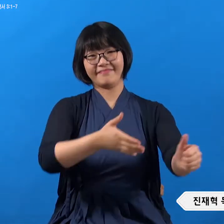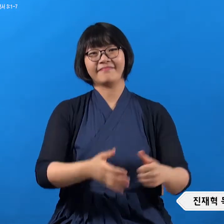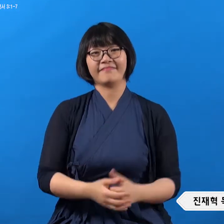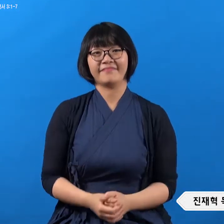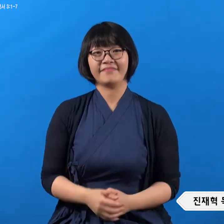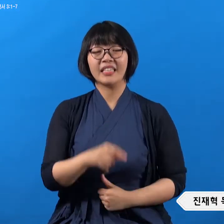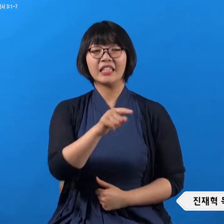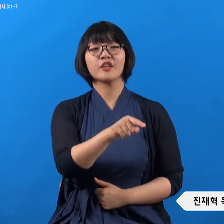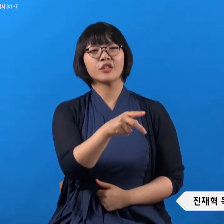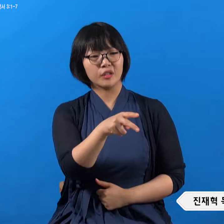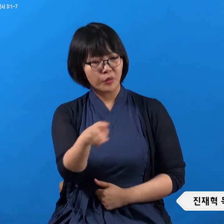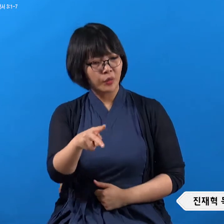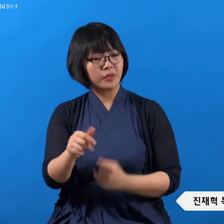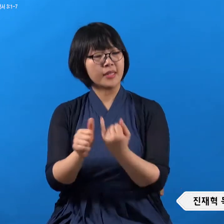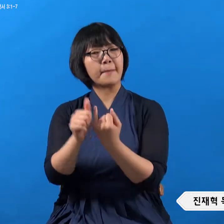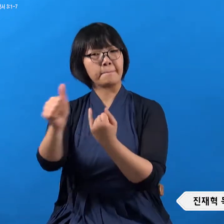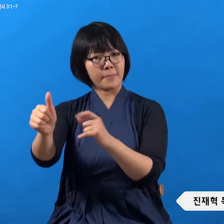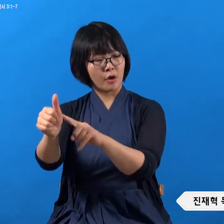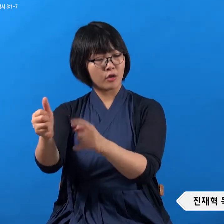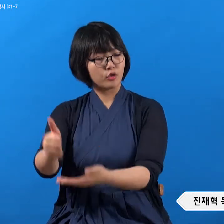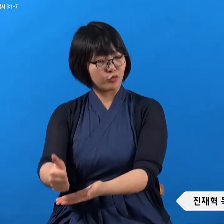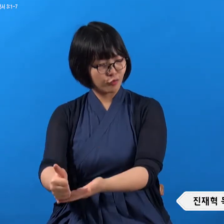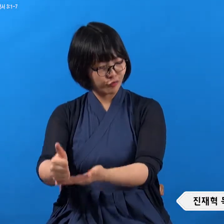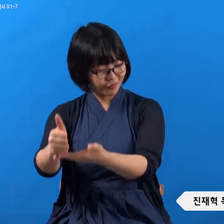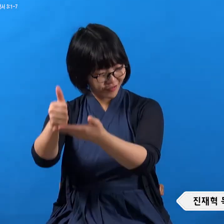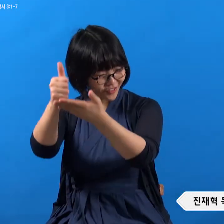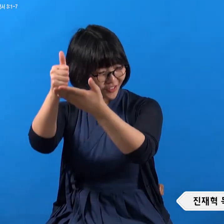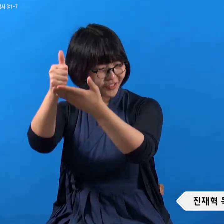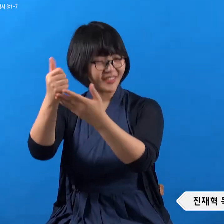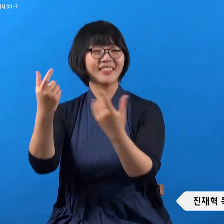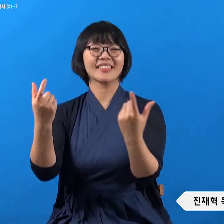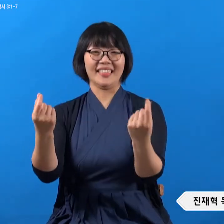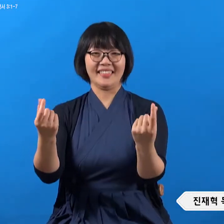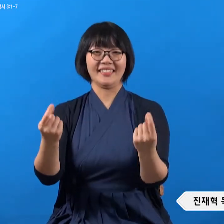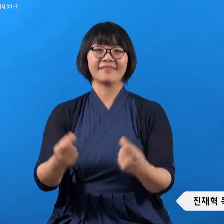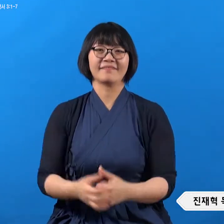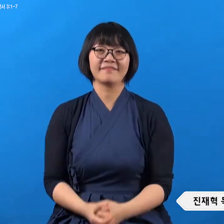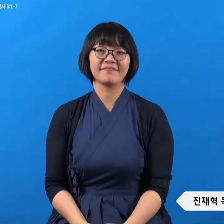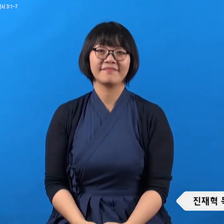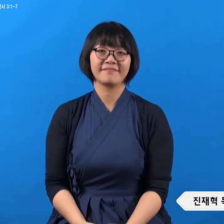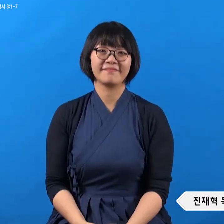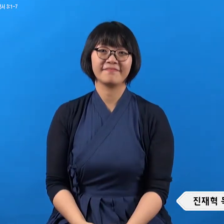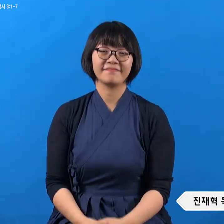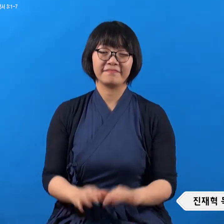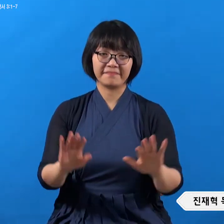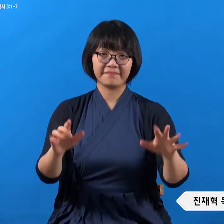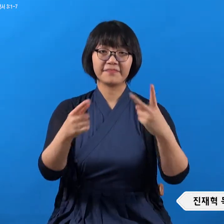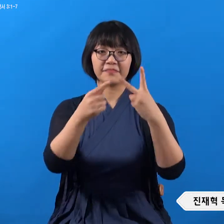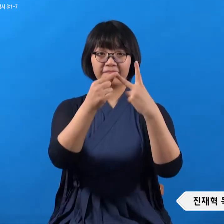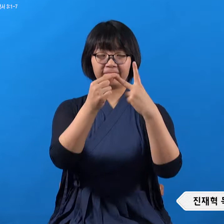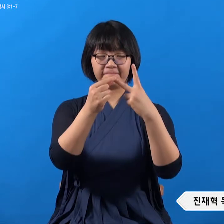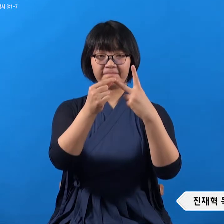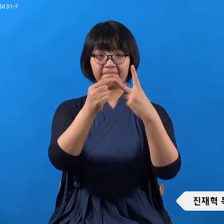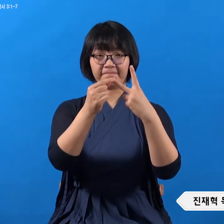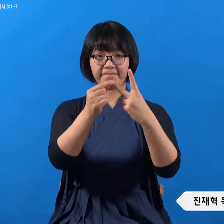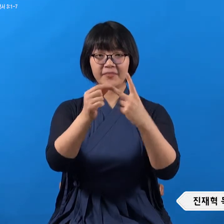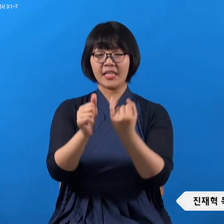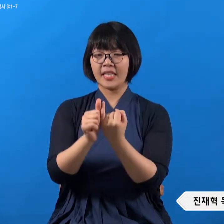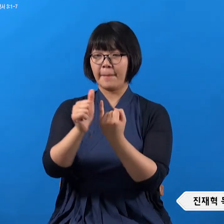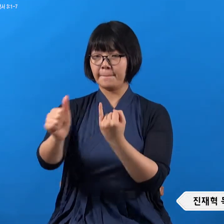순종하십시오. 그것이 바로 남편을 존중하는 것입니다. 두